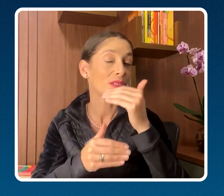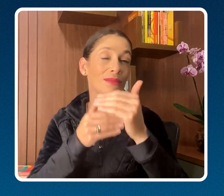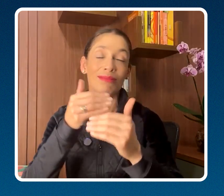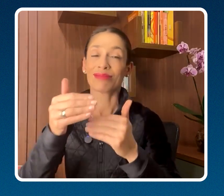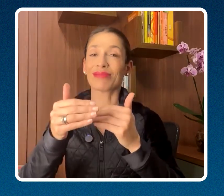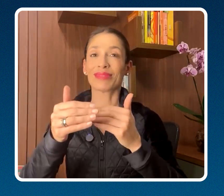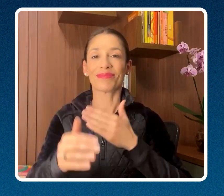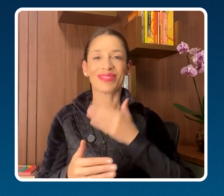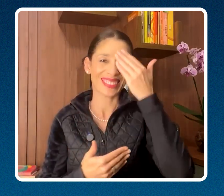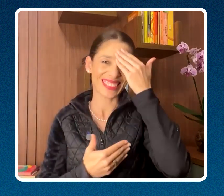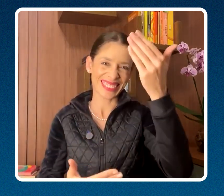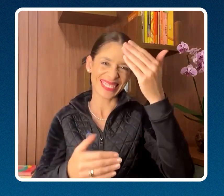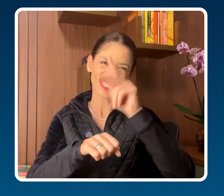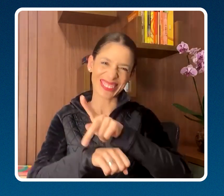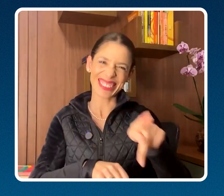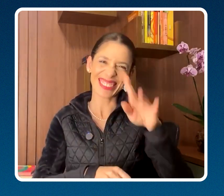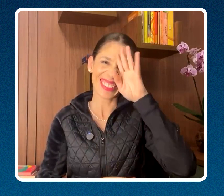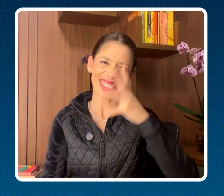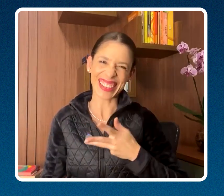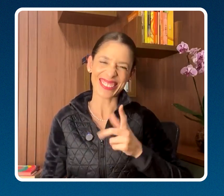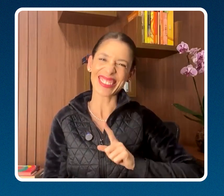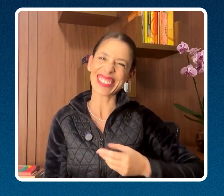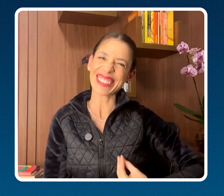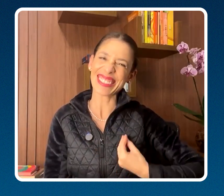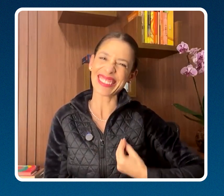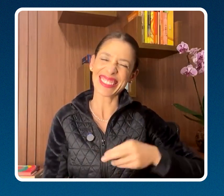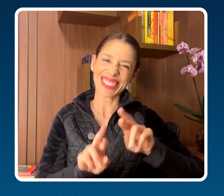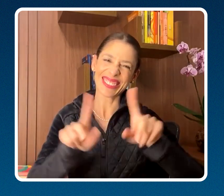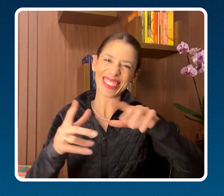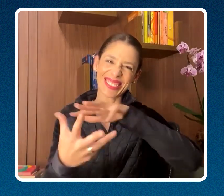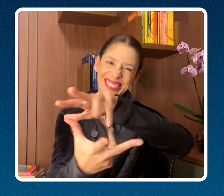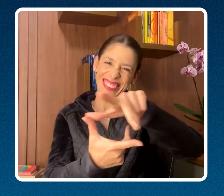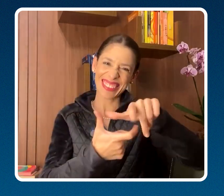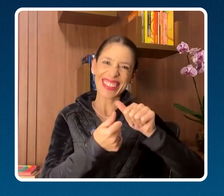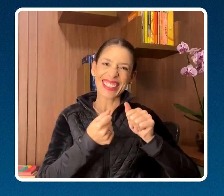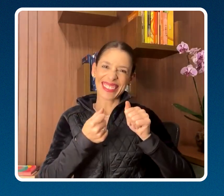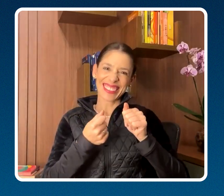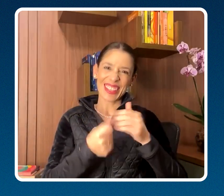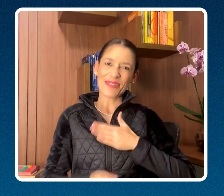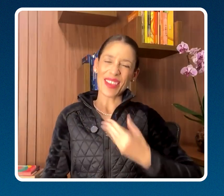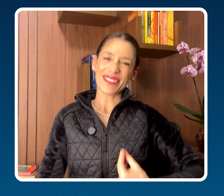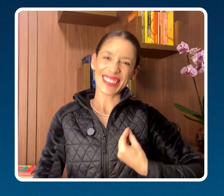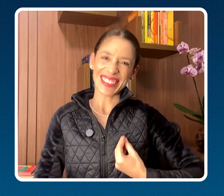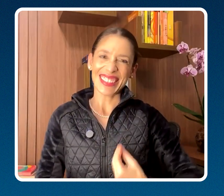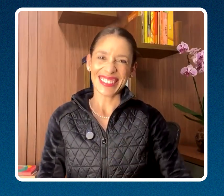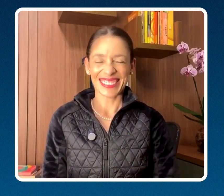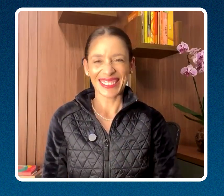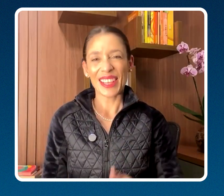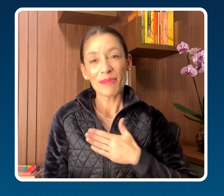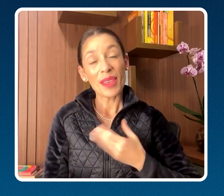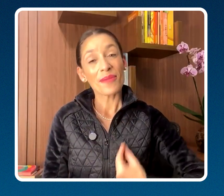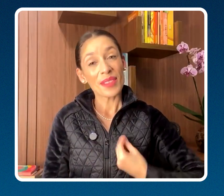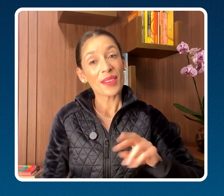assim, obrigada, professora Débora, por você existir, por você fazer a diferença no mundo, viu? Na minha vida fez bastante. E eu sei que eu também